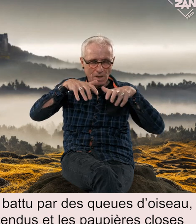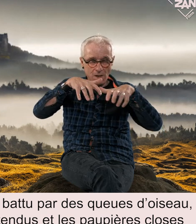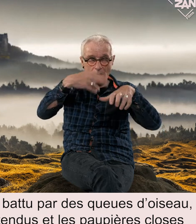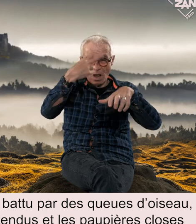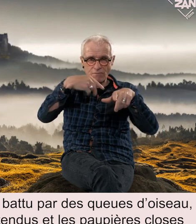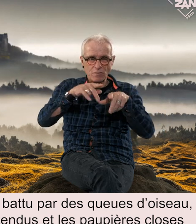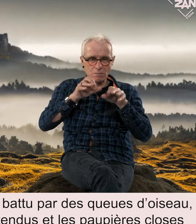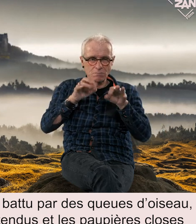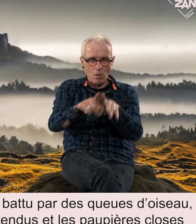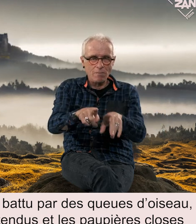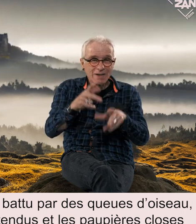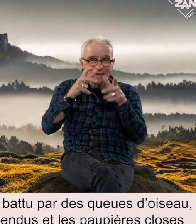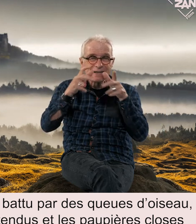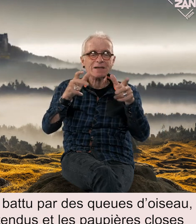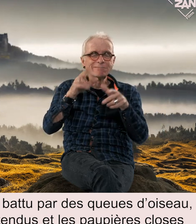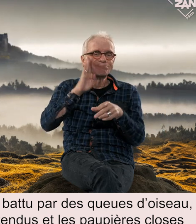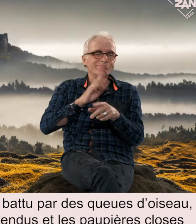la force de crier « grâce ».